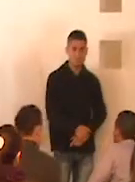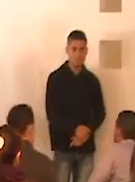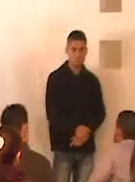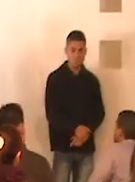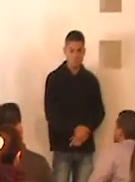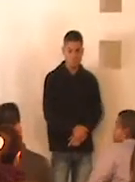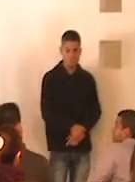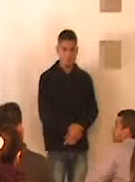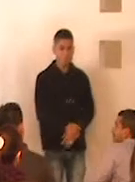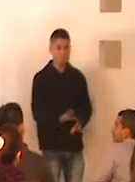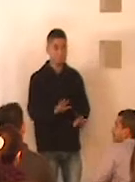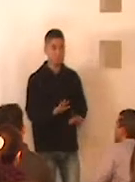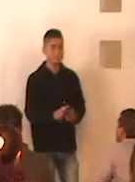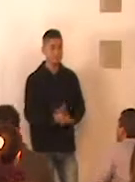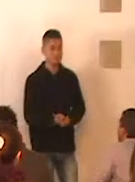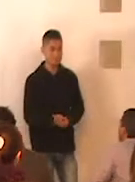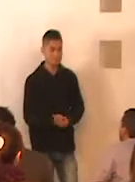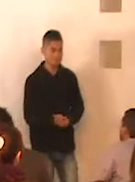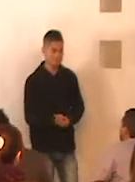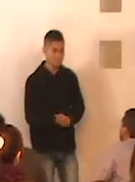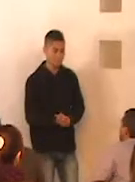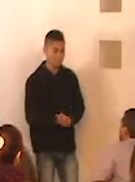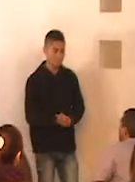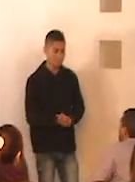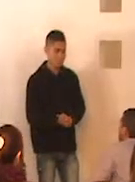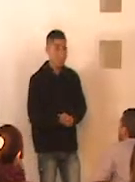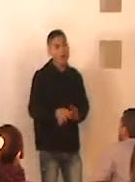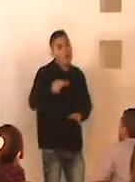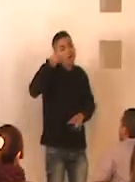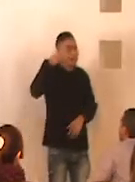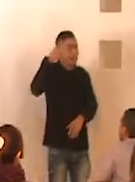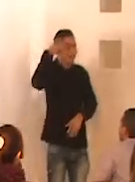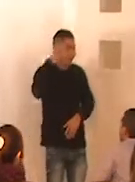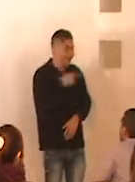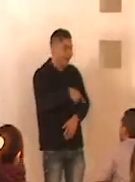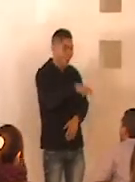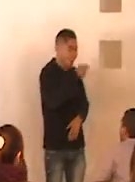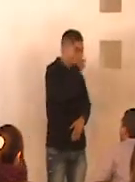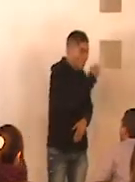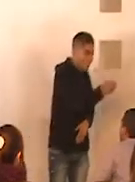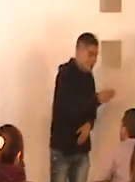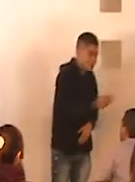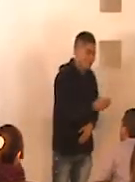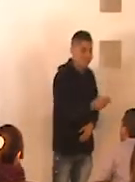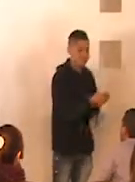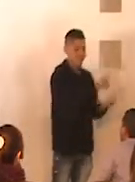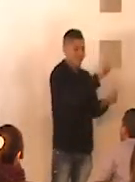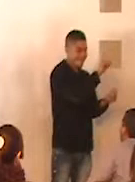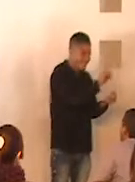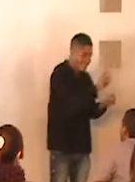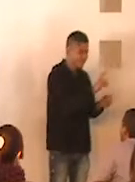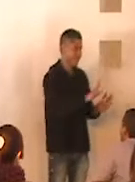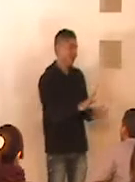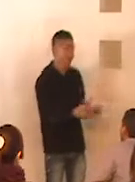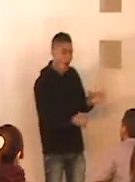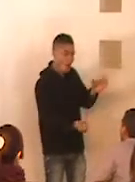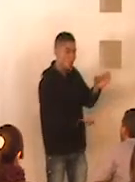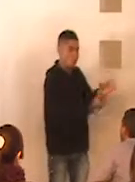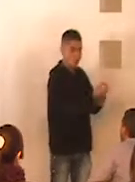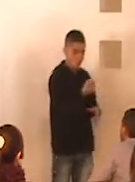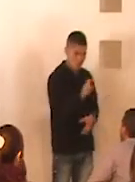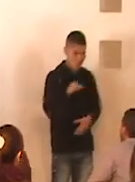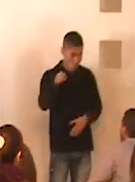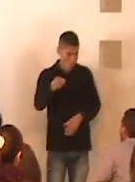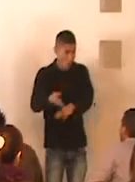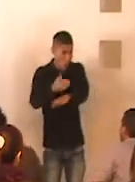bueno, son los niños de textil, los que llegaron recién y que de pronto no identifican, no están conociendo ahora. Estamos hablando de niños que ya llevan una trayectoria